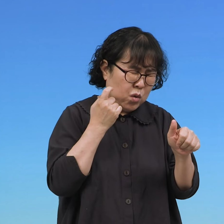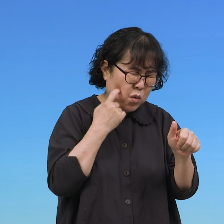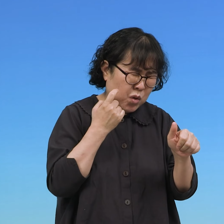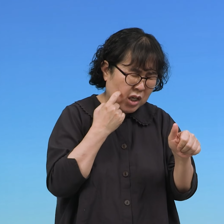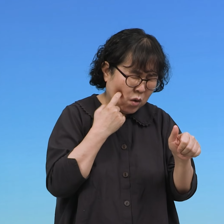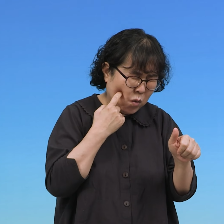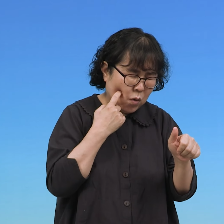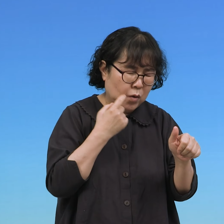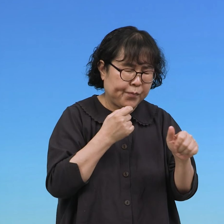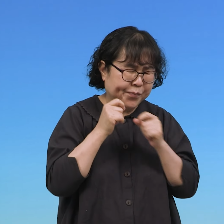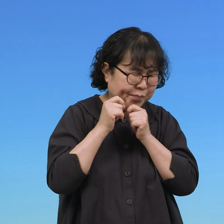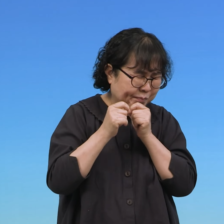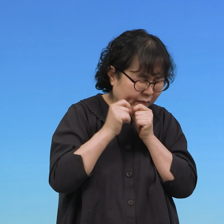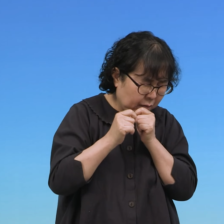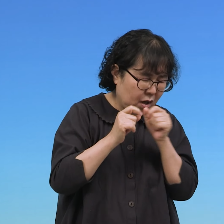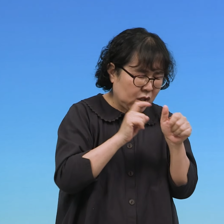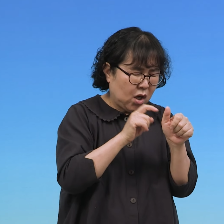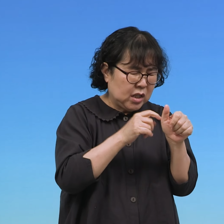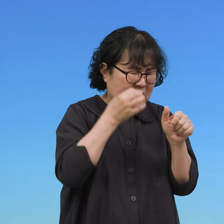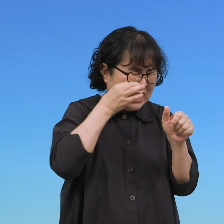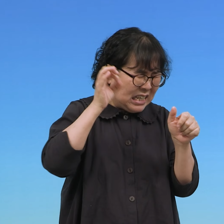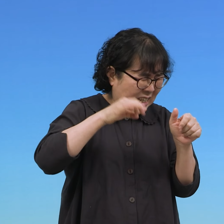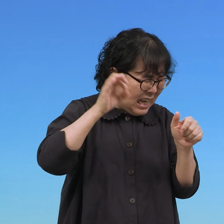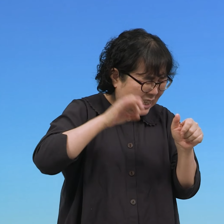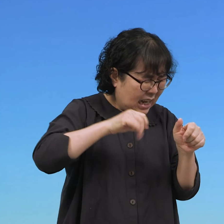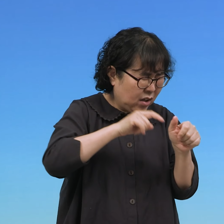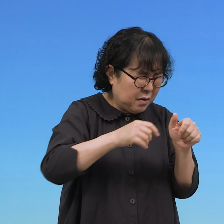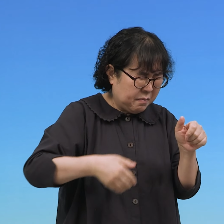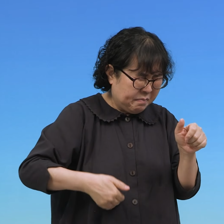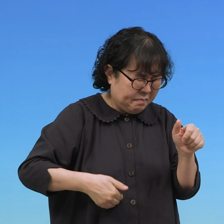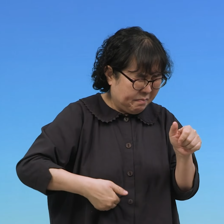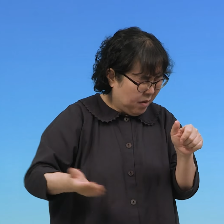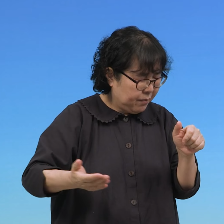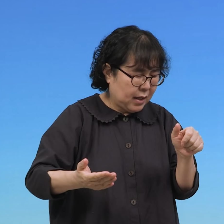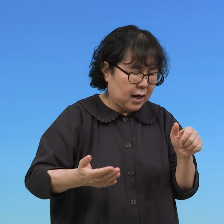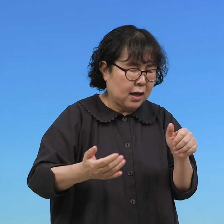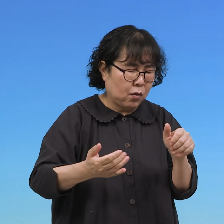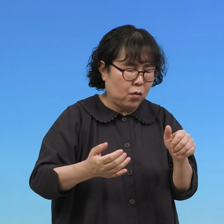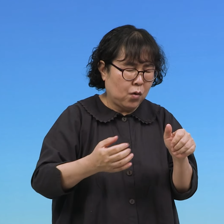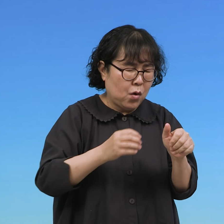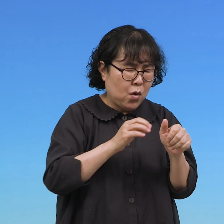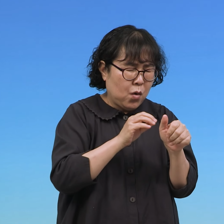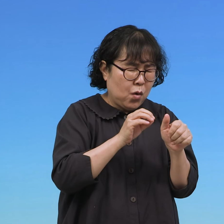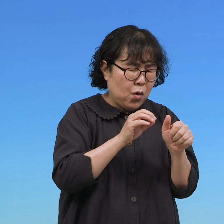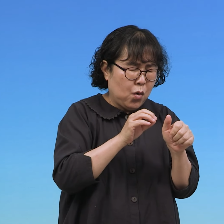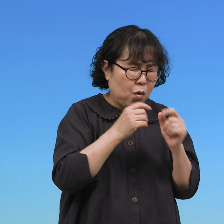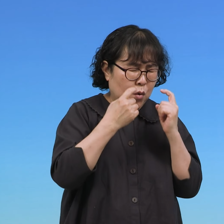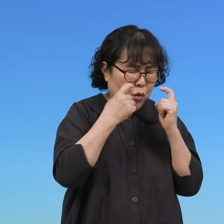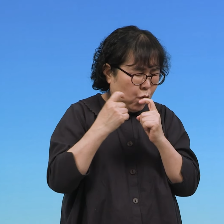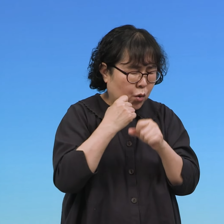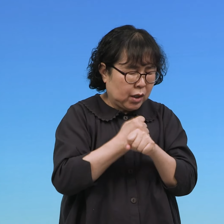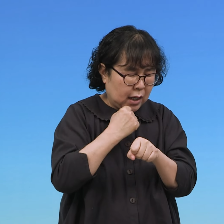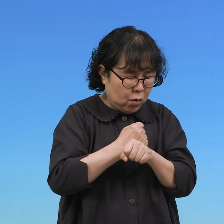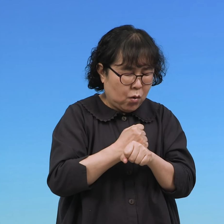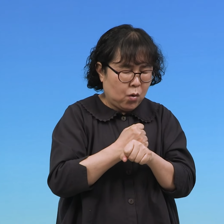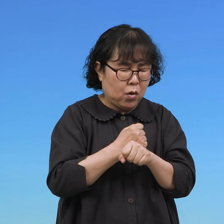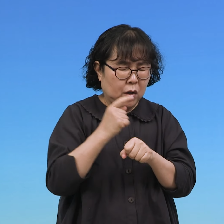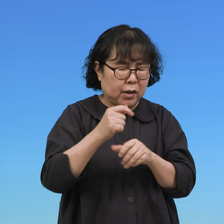인생이라고, 보잘것없는 인생이라고, 나 같은 거 쓸모없는 인생이라고 아무리 외쳐대도 그게 노란하지